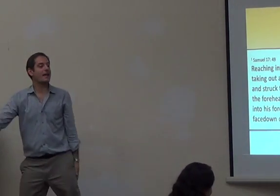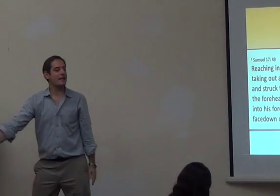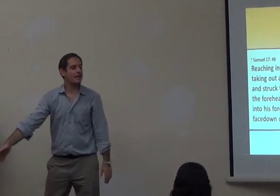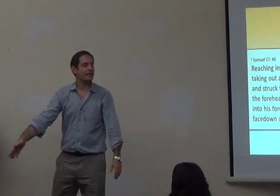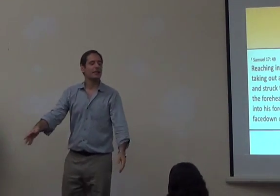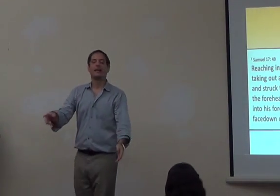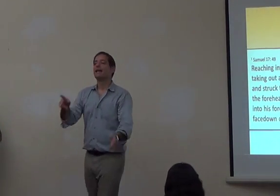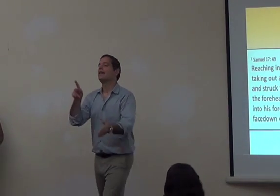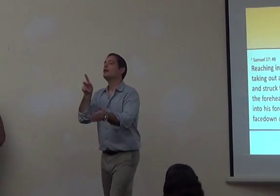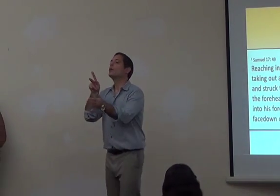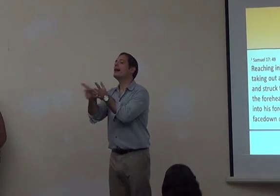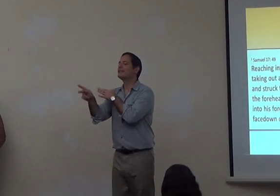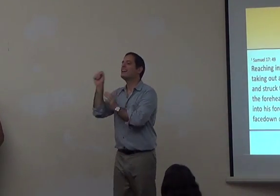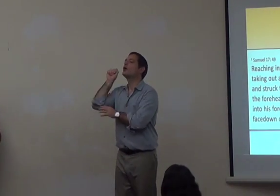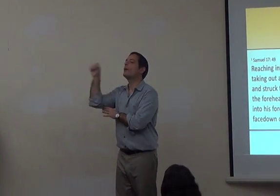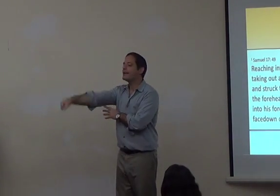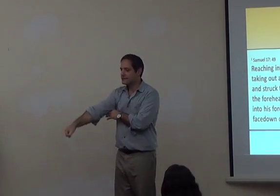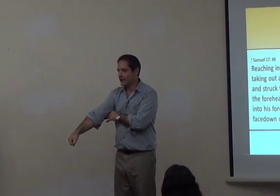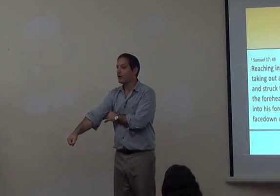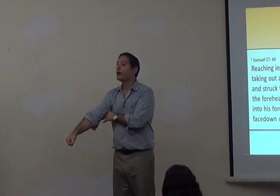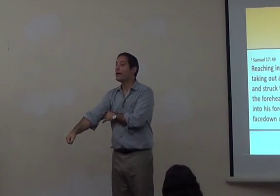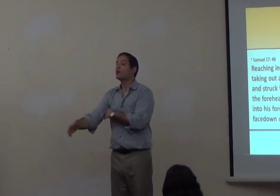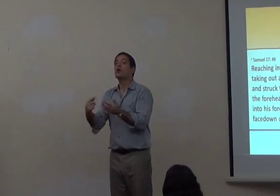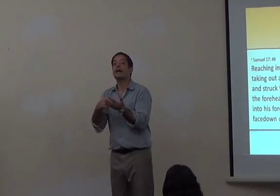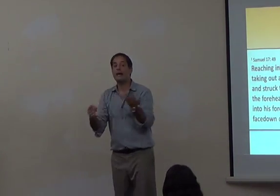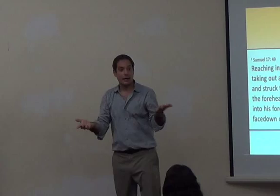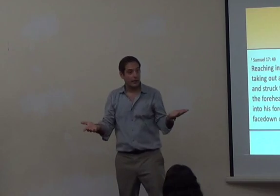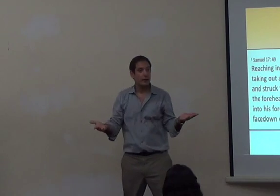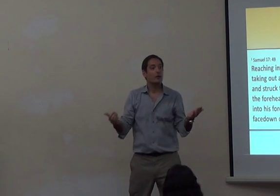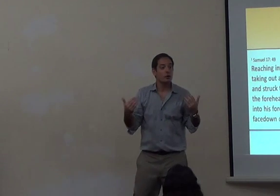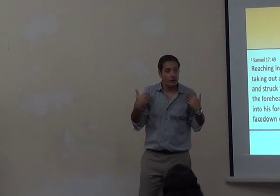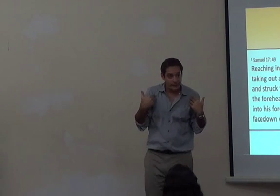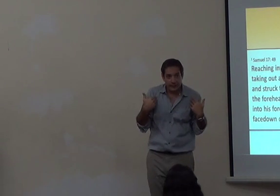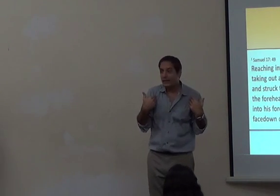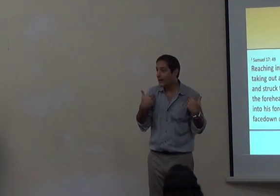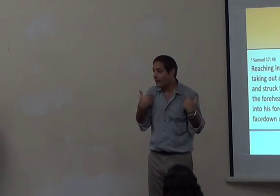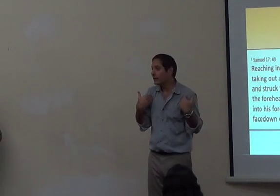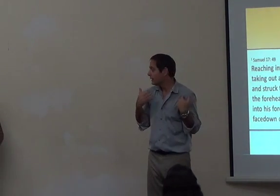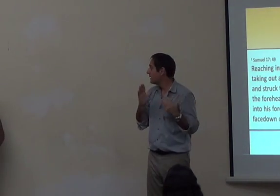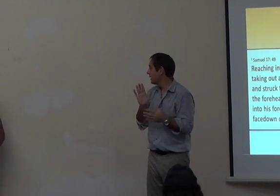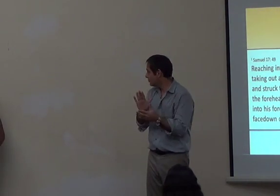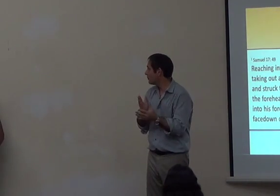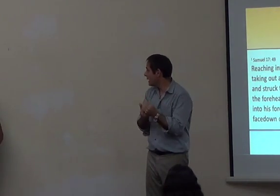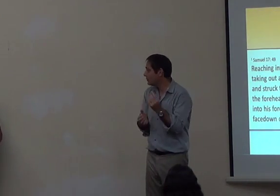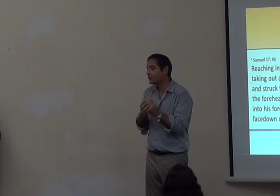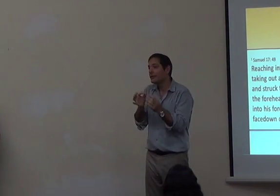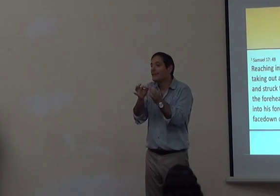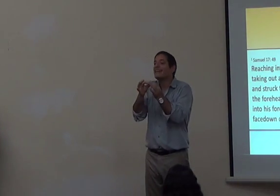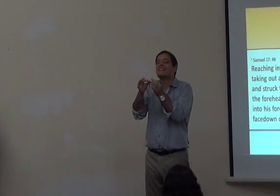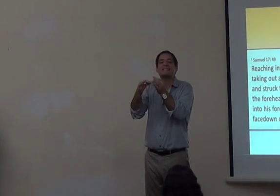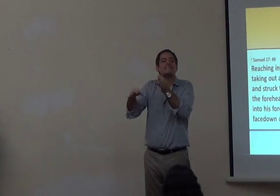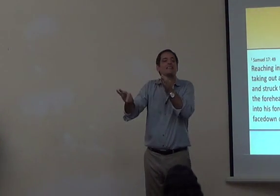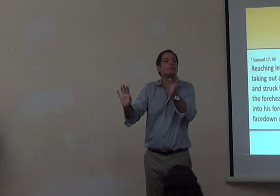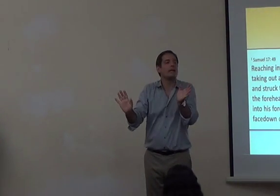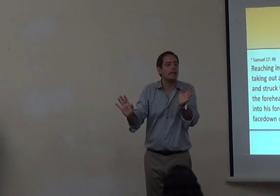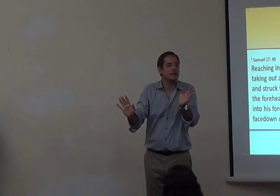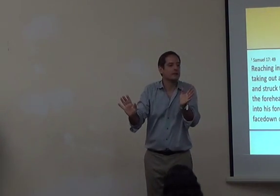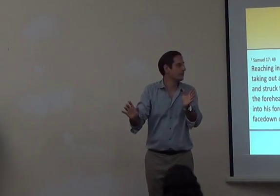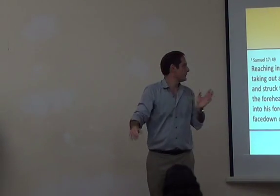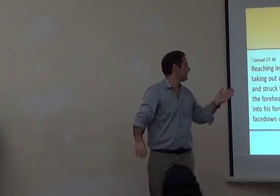Se cae ahí. Y lo mata y lo vence. ¿Ok? ¿Con qué? Con lo que tenía en sus manos.